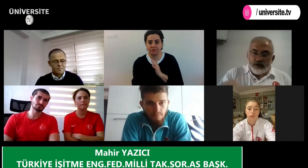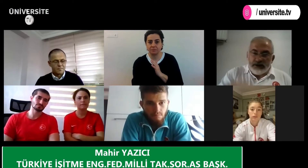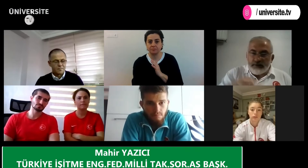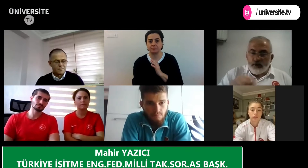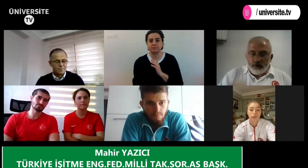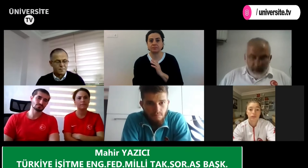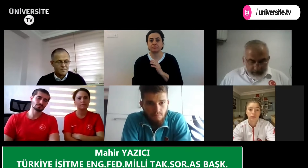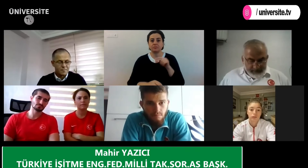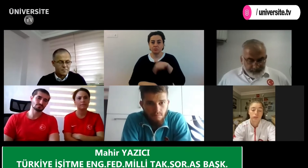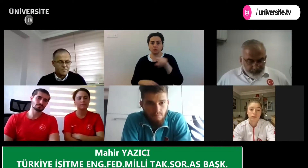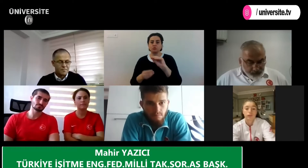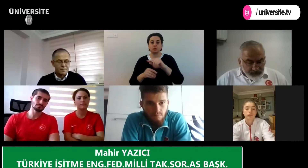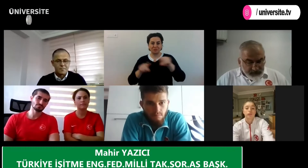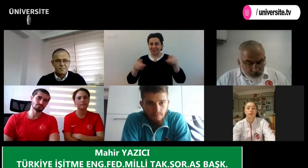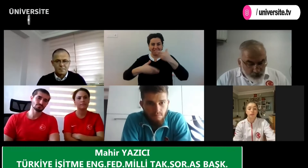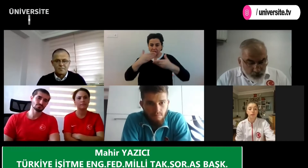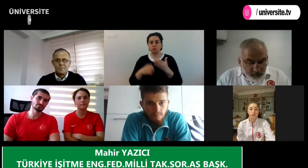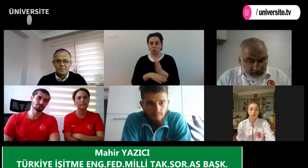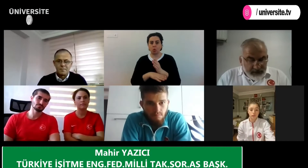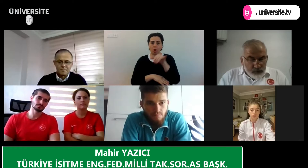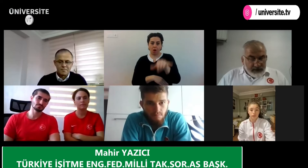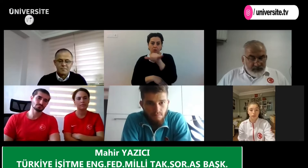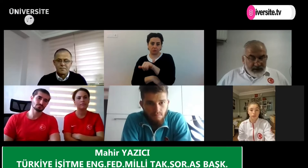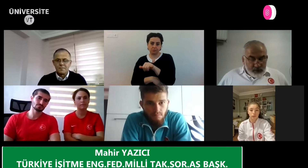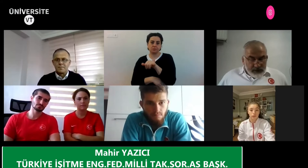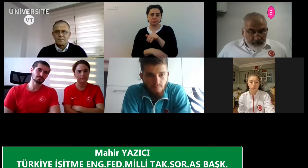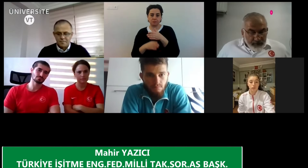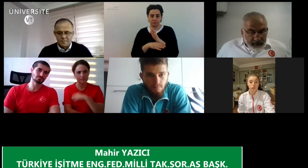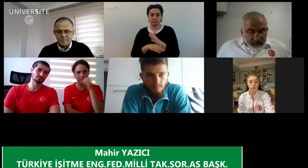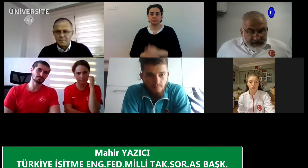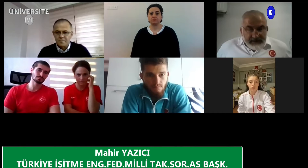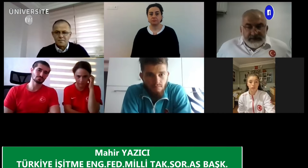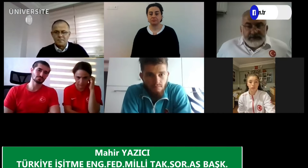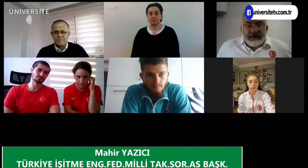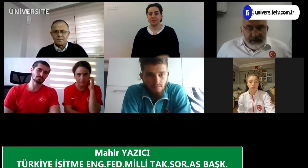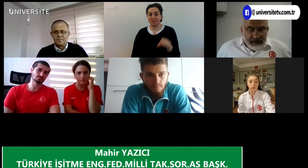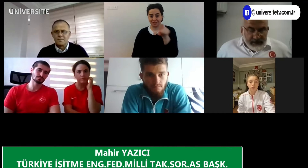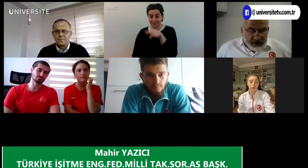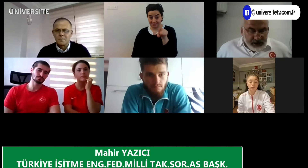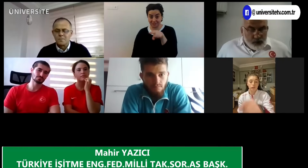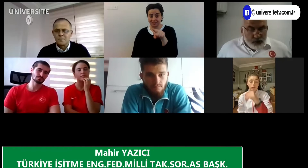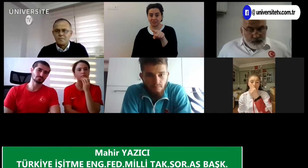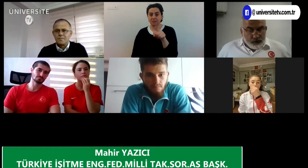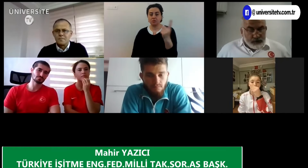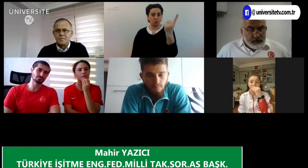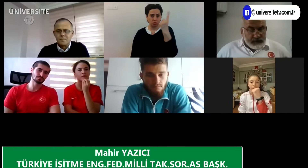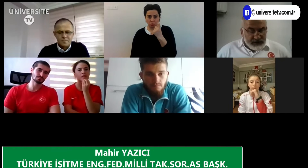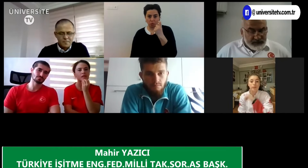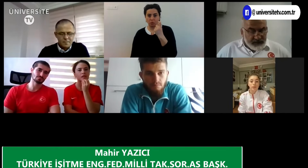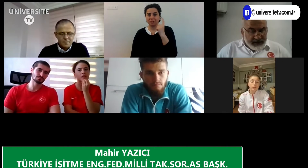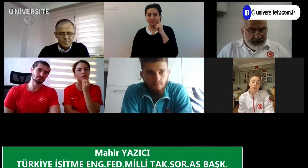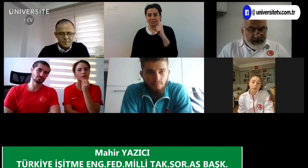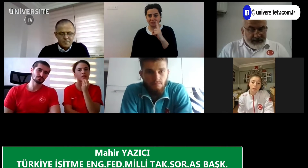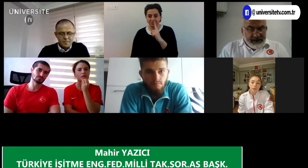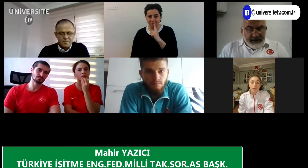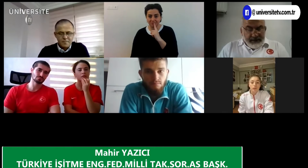üzerindeyiz. Çocuklar bu konuda haklı. Konuyu çok fazla uzatmayayım hocam. Siz şeyi sordunuz.